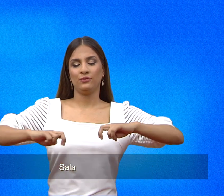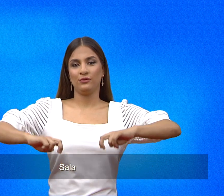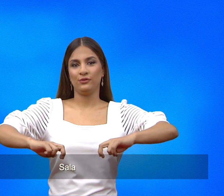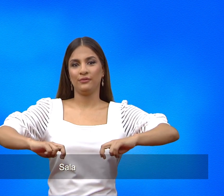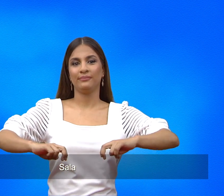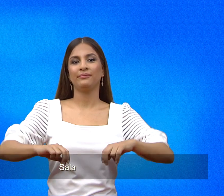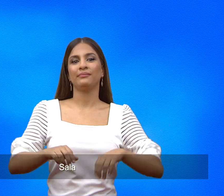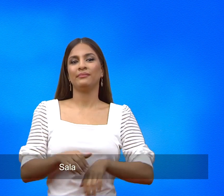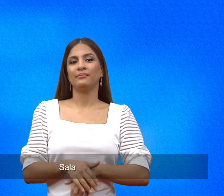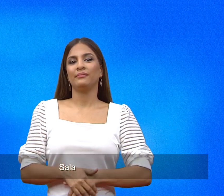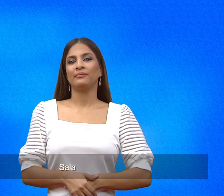sala